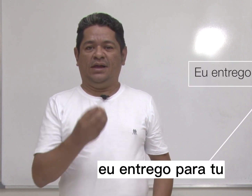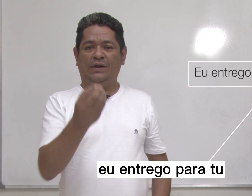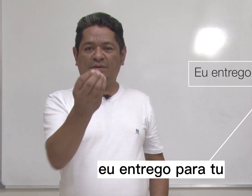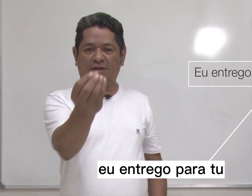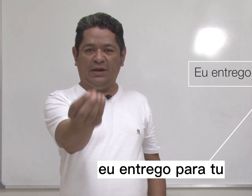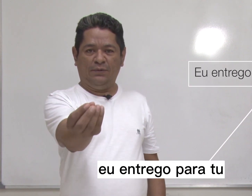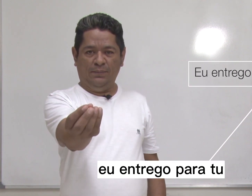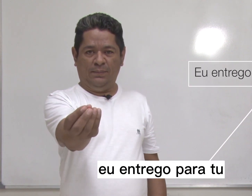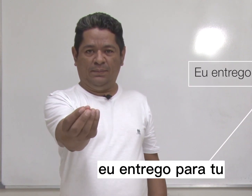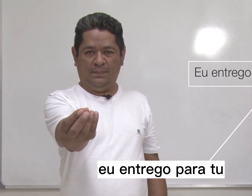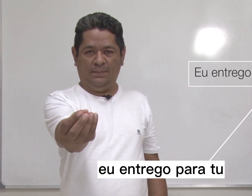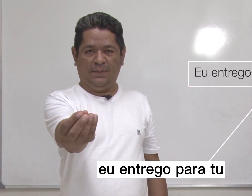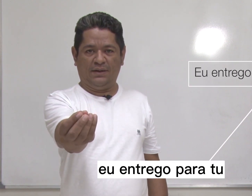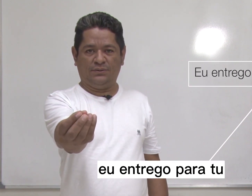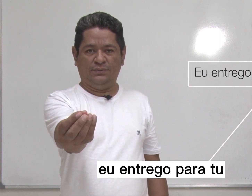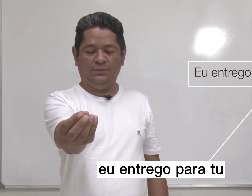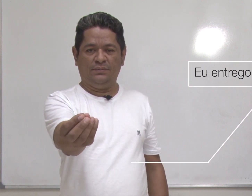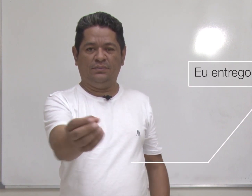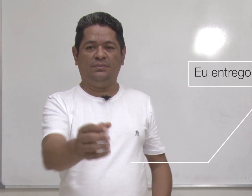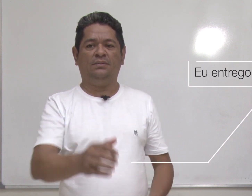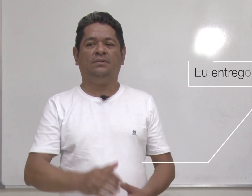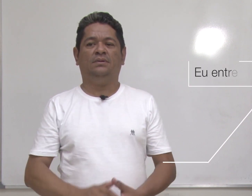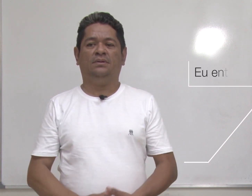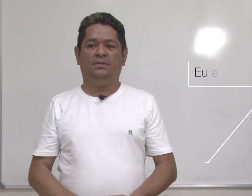Eu entrego para tu,